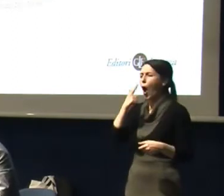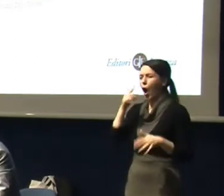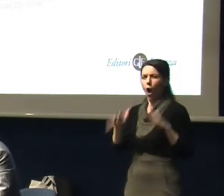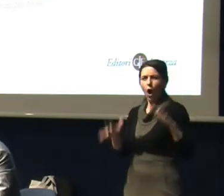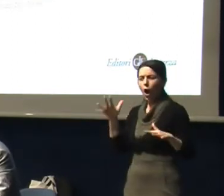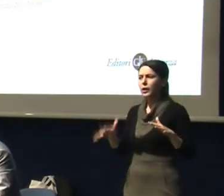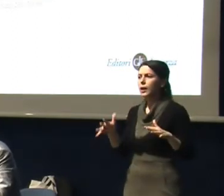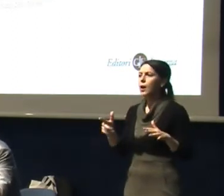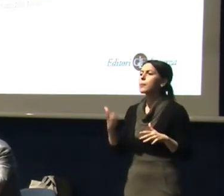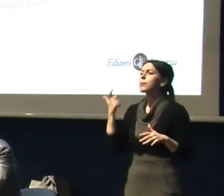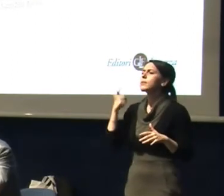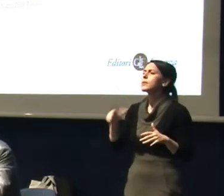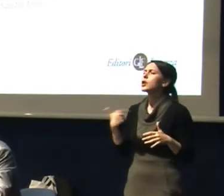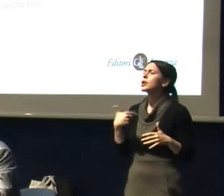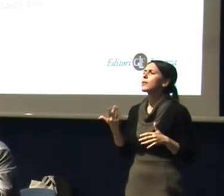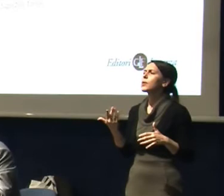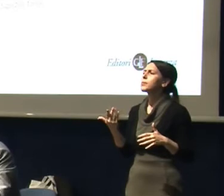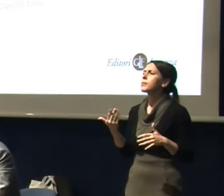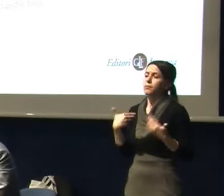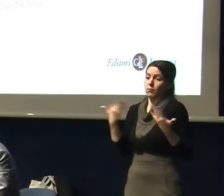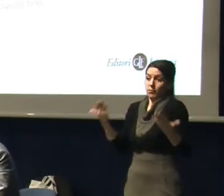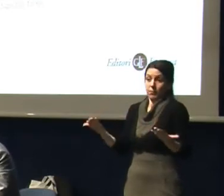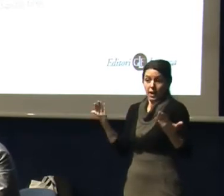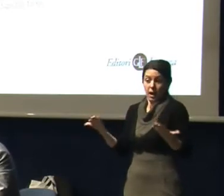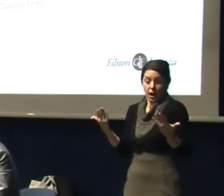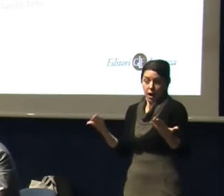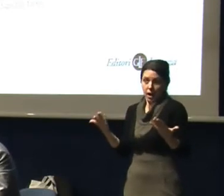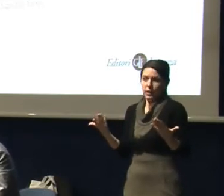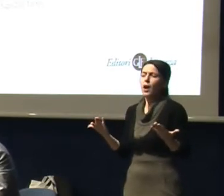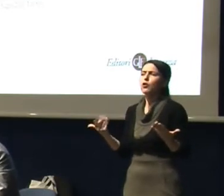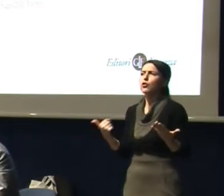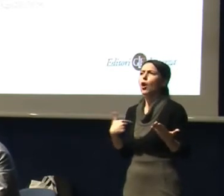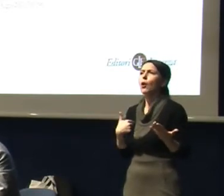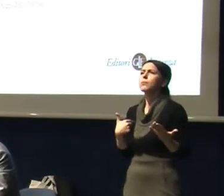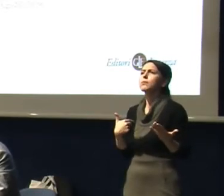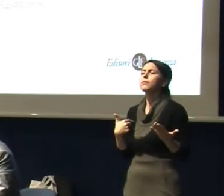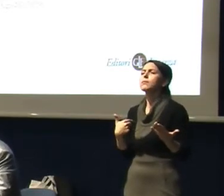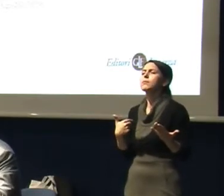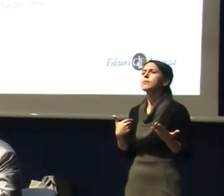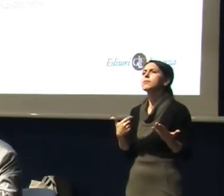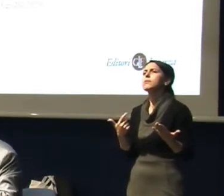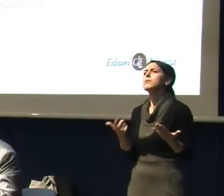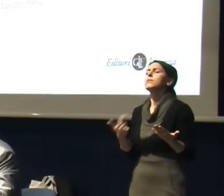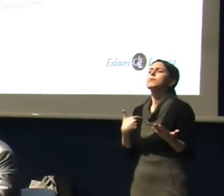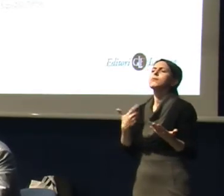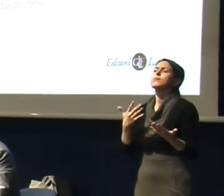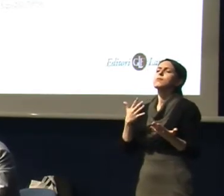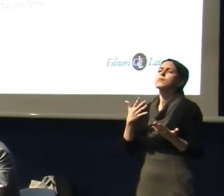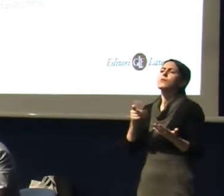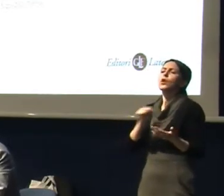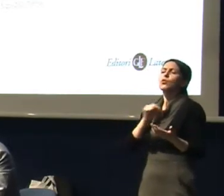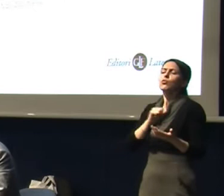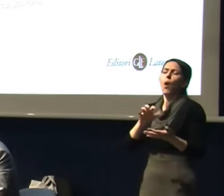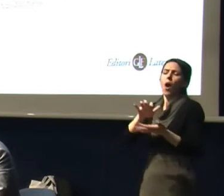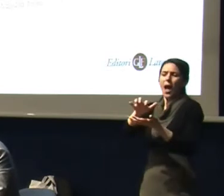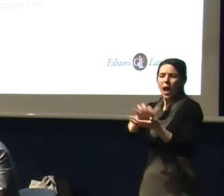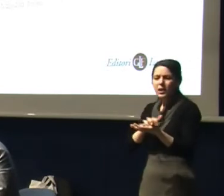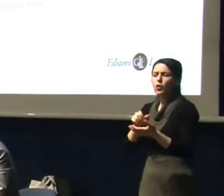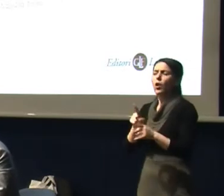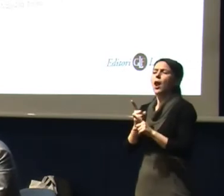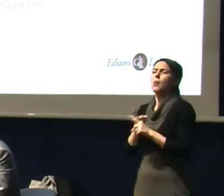siccome poi adesso mi occupo per diciamo così dovere di pubblicare dei commenti degli editoriali